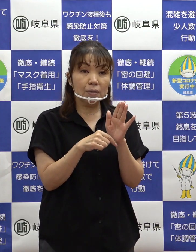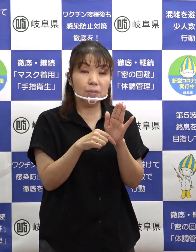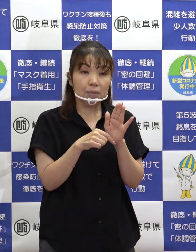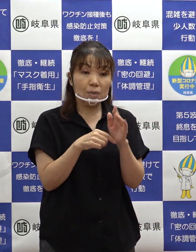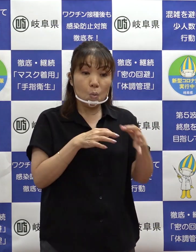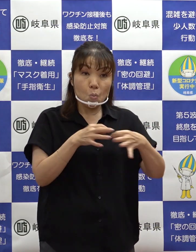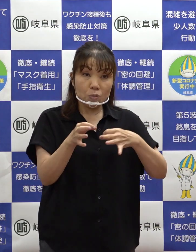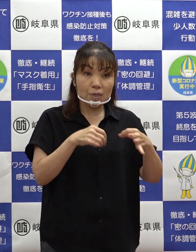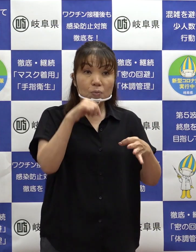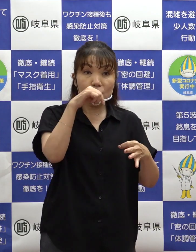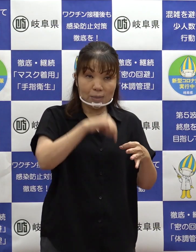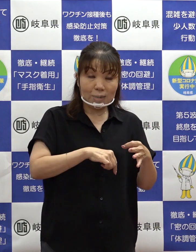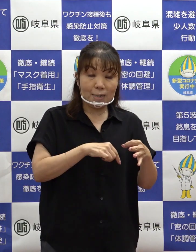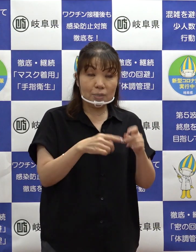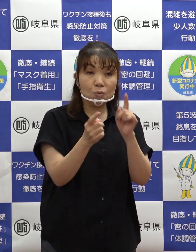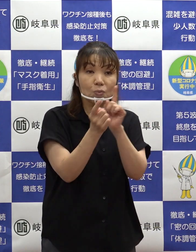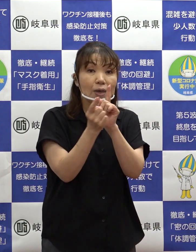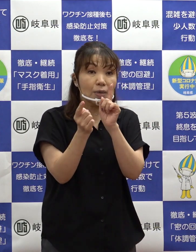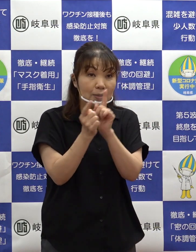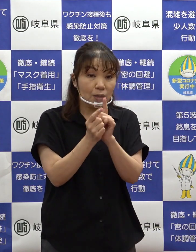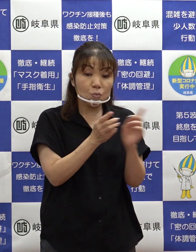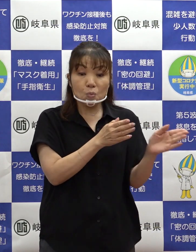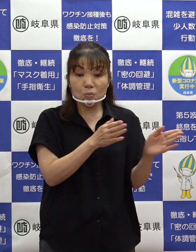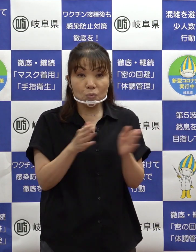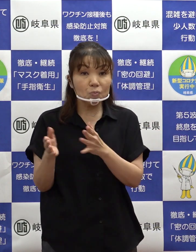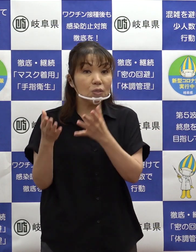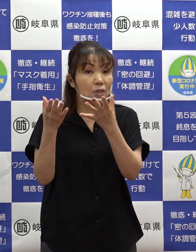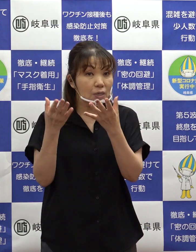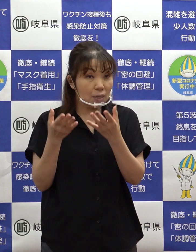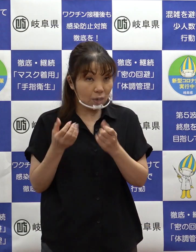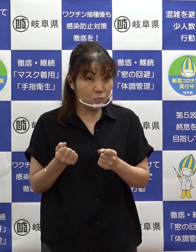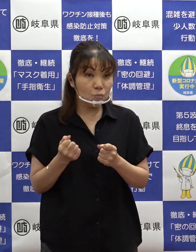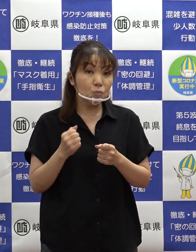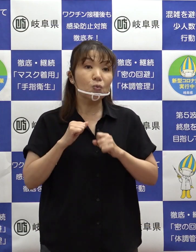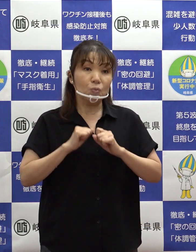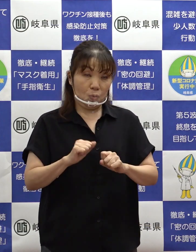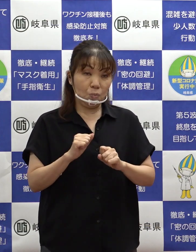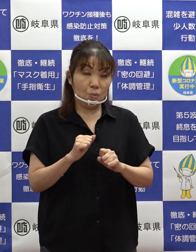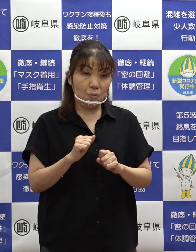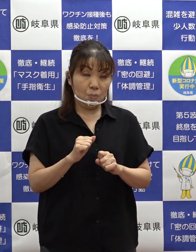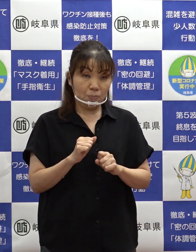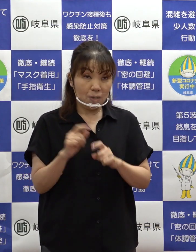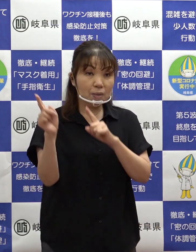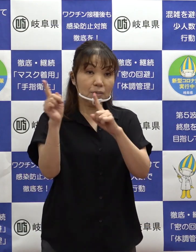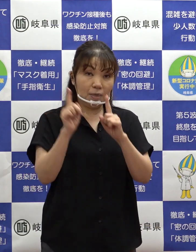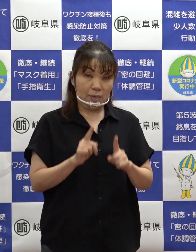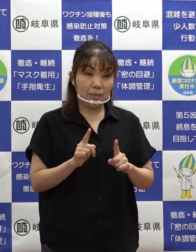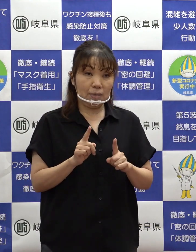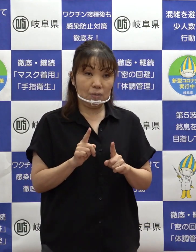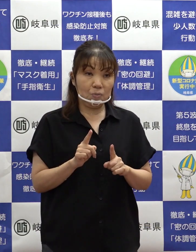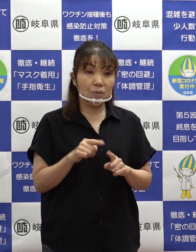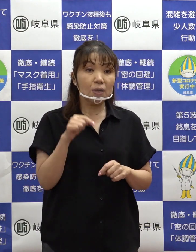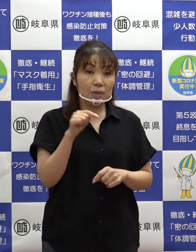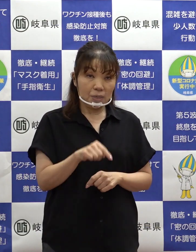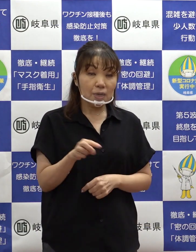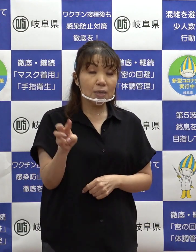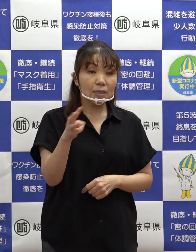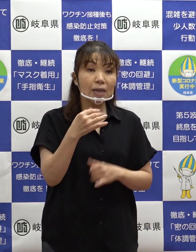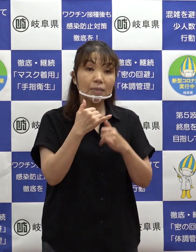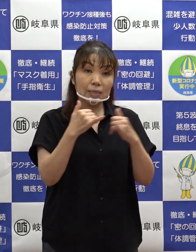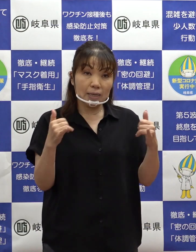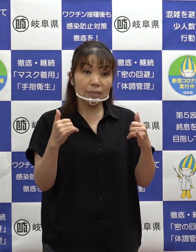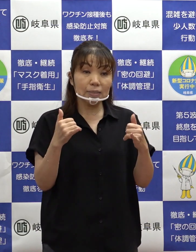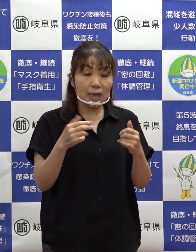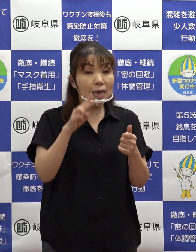店内のですね、対策を用意していただくということでやってきたわけでありますが、まあ、それに対して、まあ、第三者認証制度を作ろうではないか